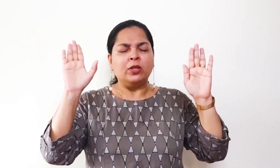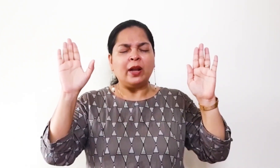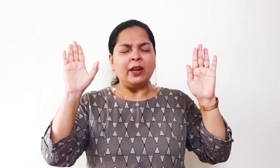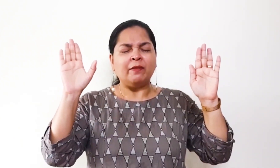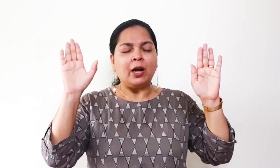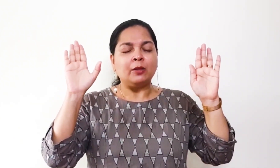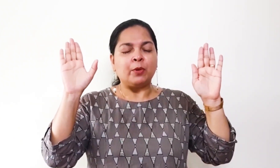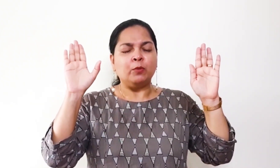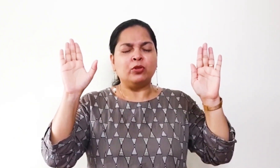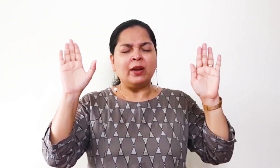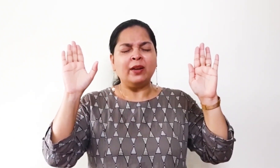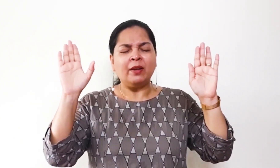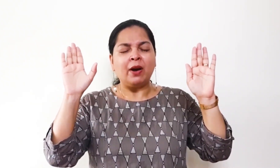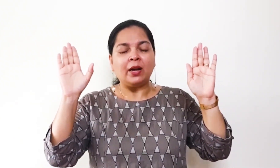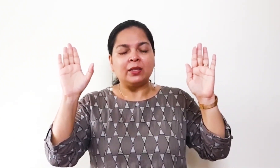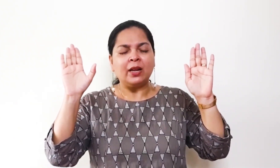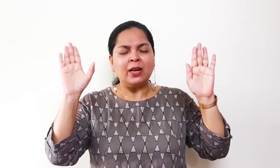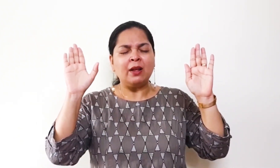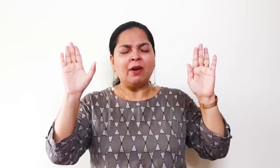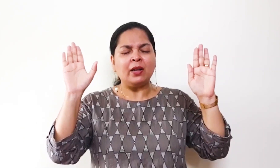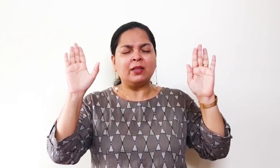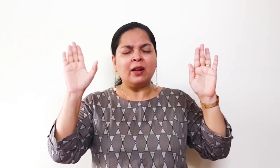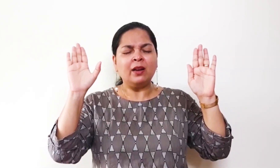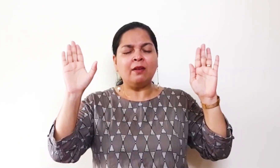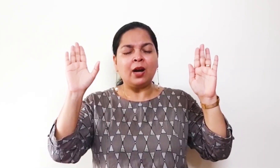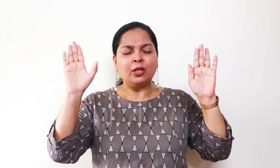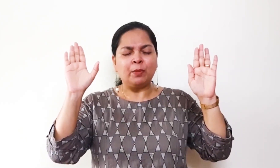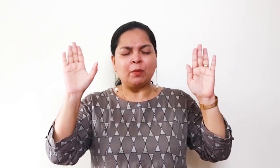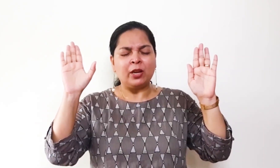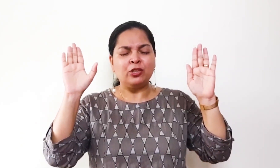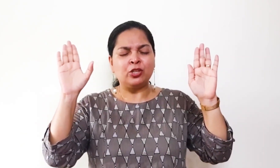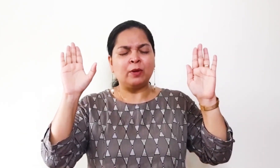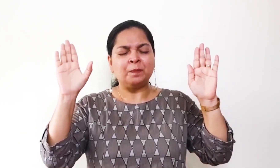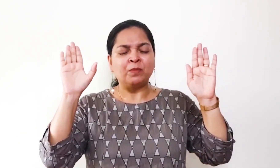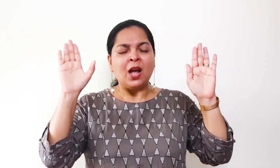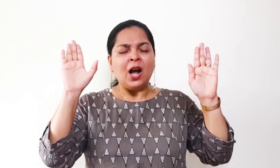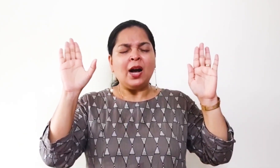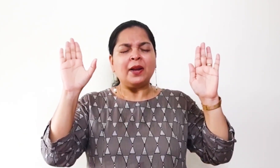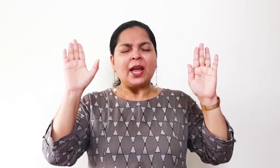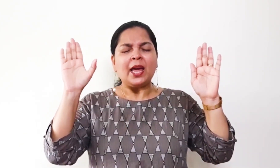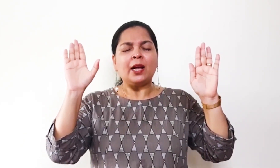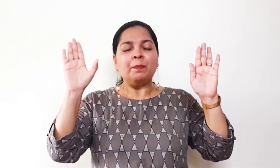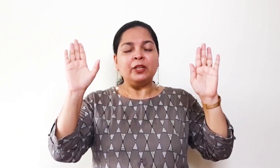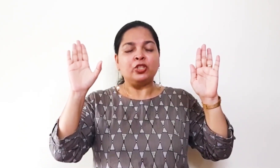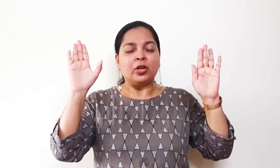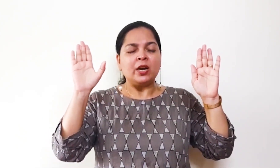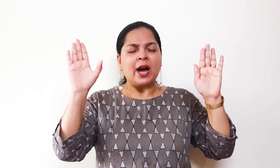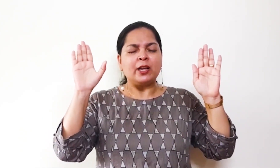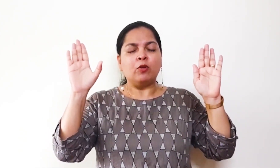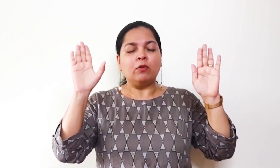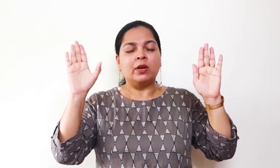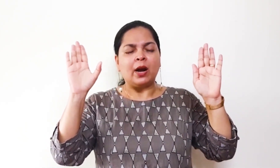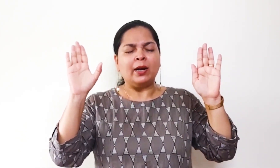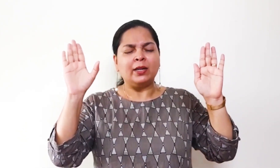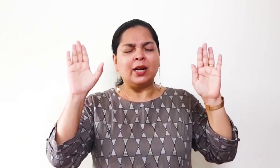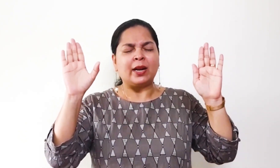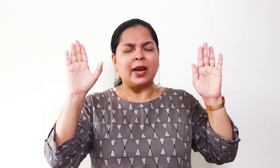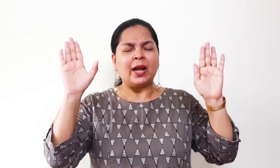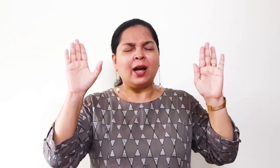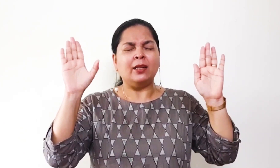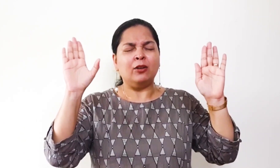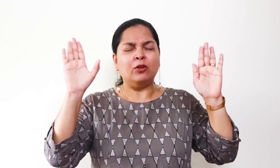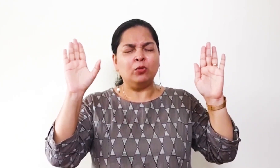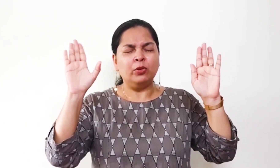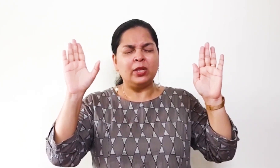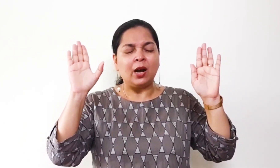ओ धन्यवाद प्रभु, धन्यवाद, धन्यवाद, धन्यवाद परमेश्वर। हर एक अपनी चंगाई को ग्रहण कर